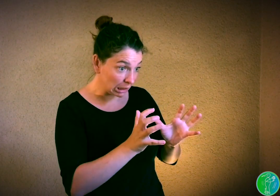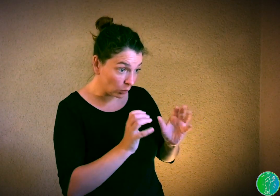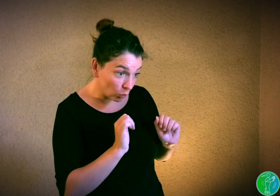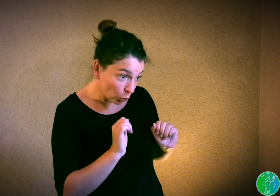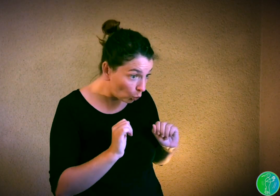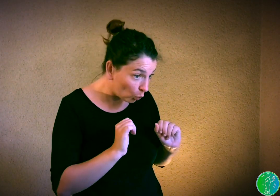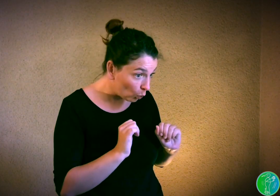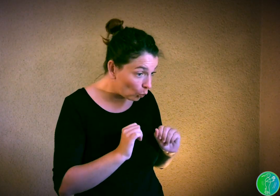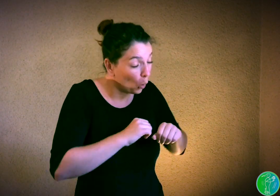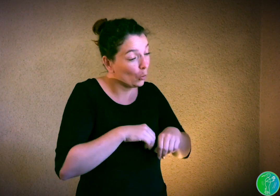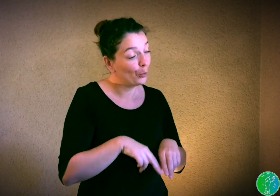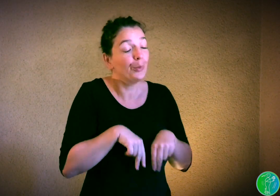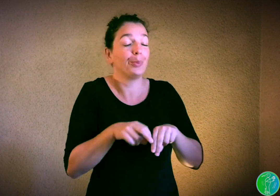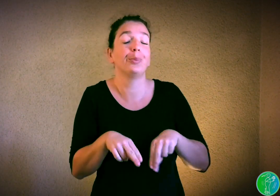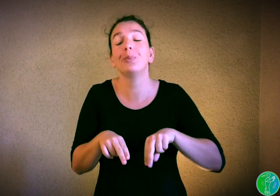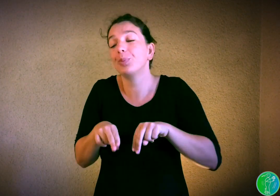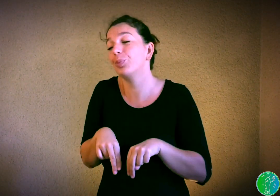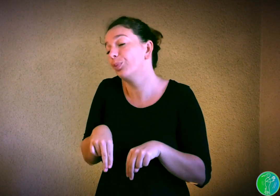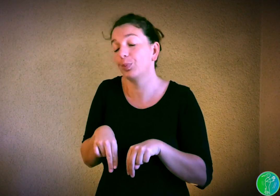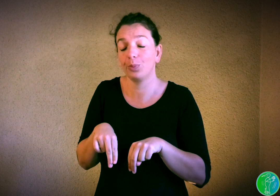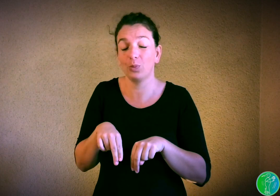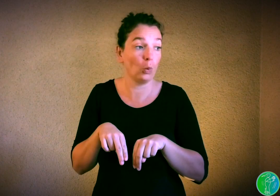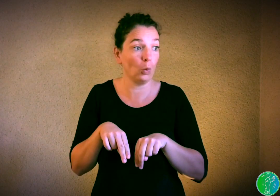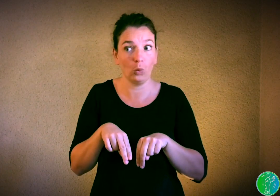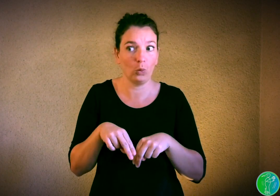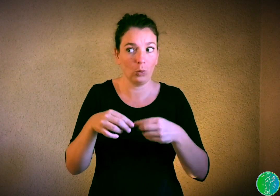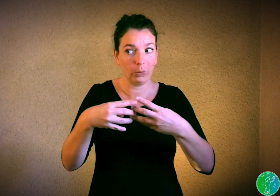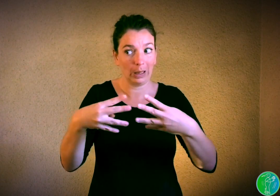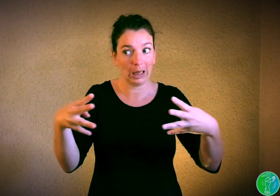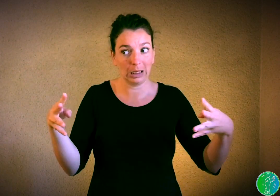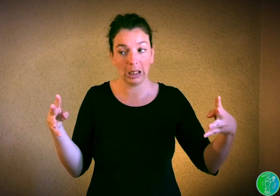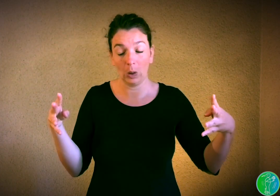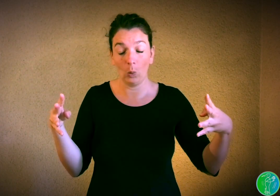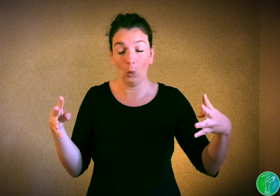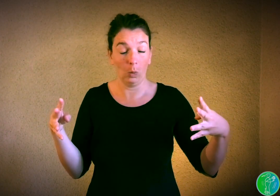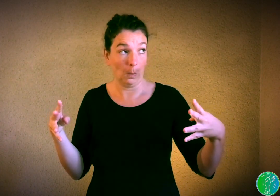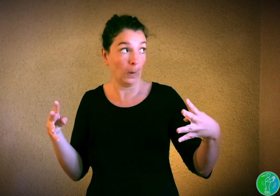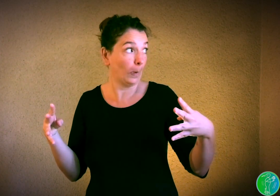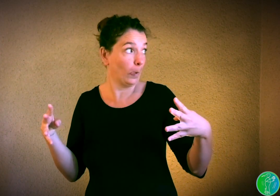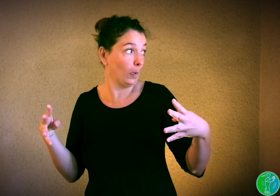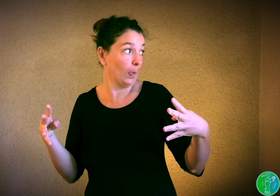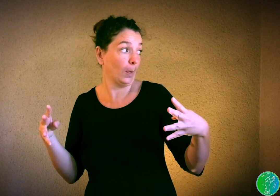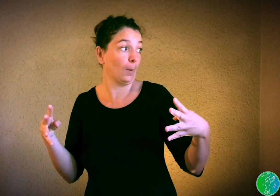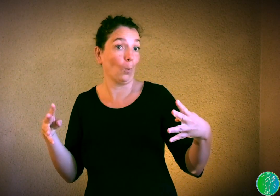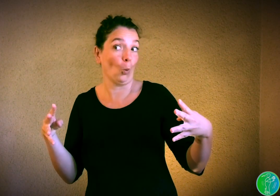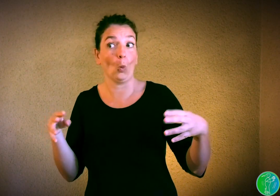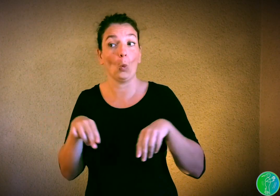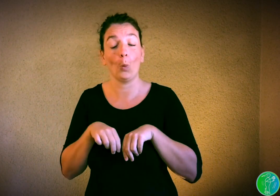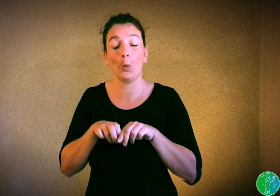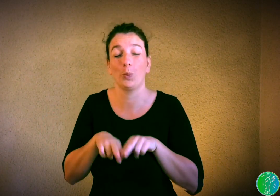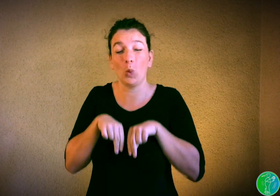De ci, de là, il trotta jusqu'à la barrière, et un tout petit peu plus